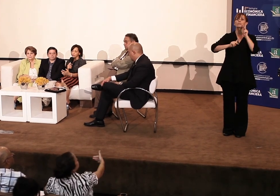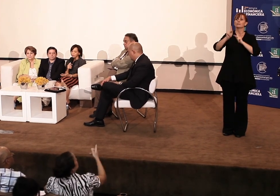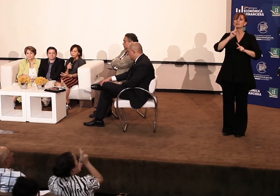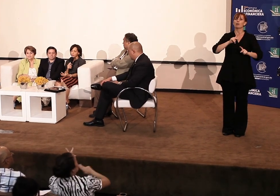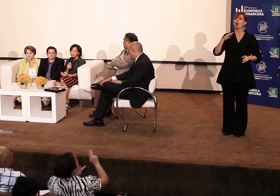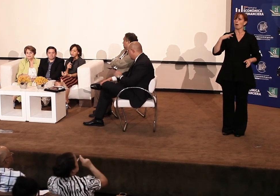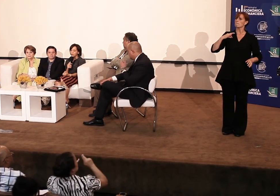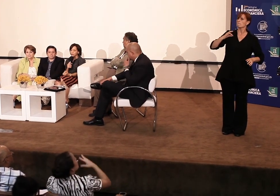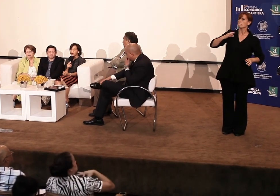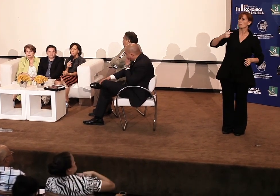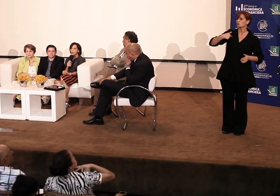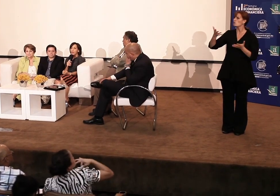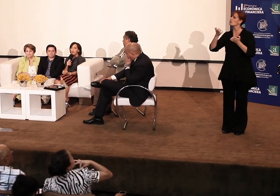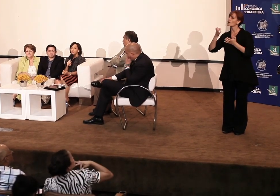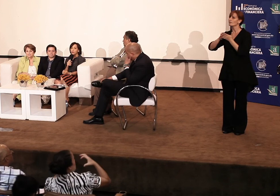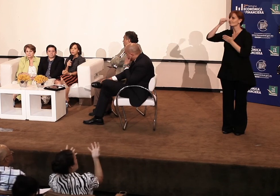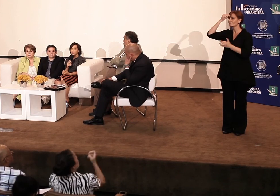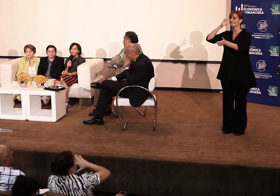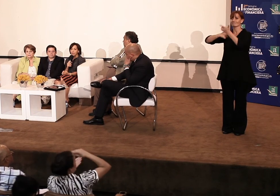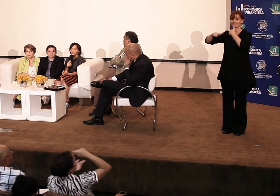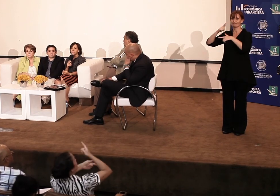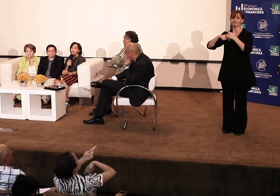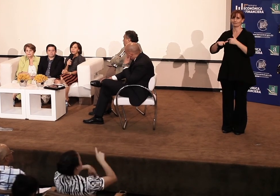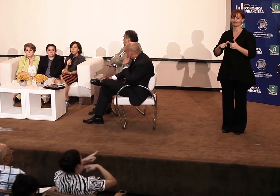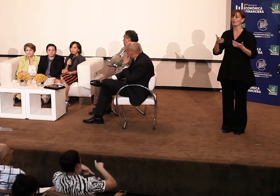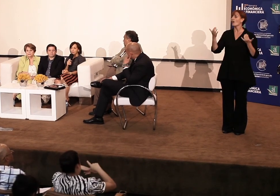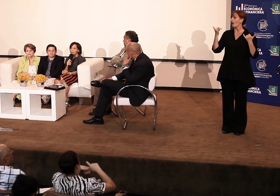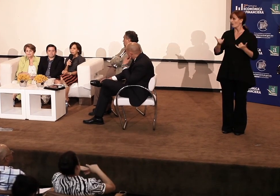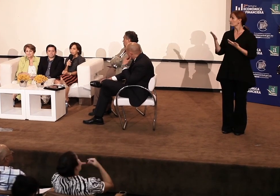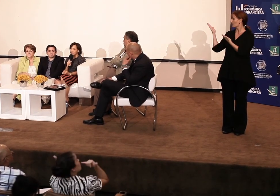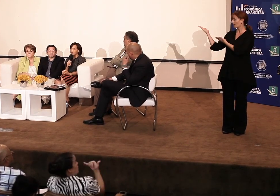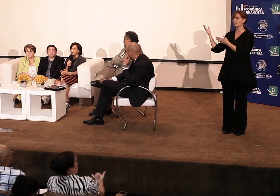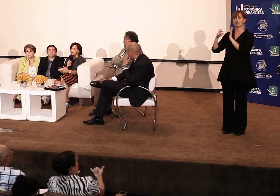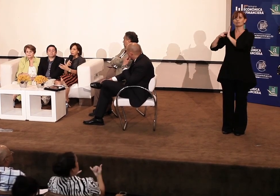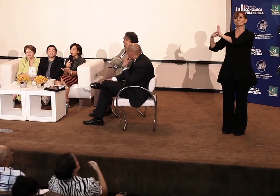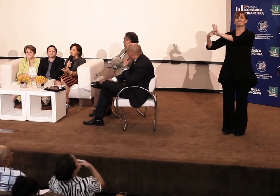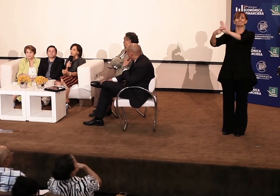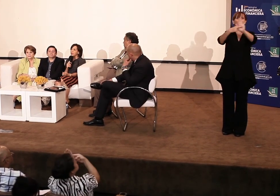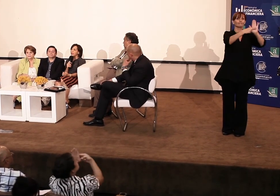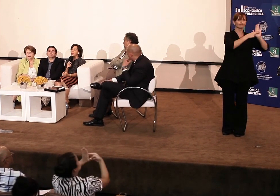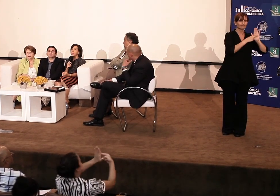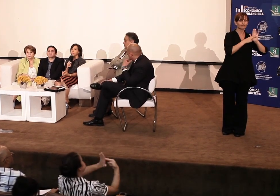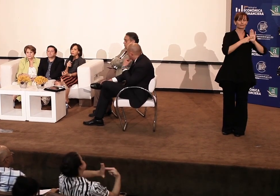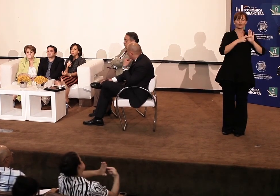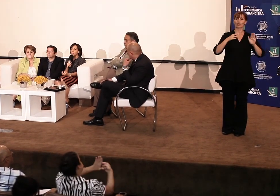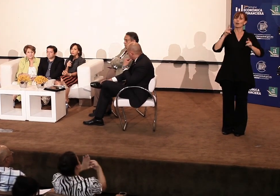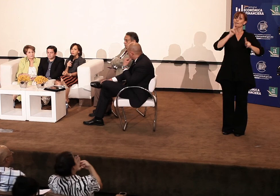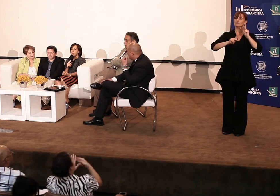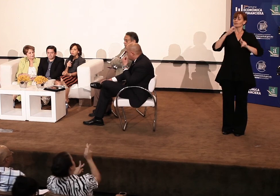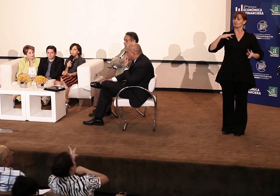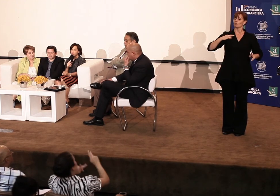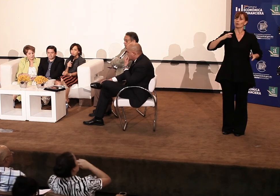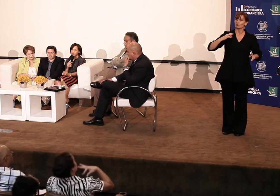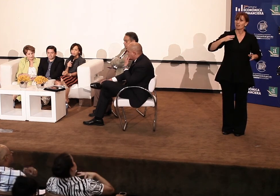reconocimiento gran reconocimiento a todos los voluntarios de servicio al cliente todos los voluntarios